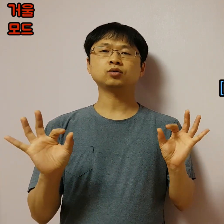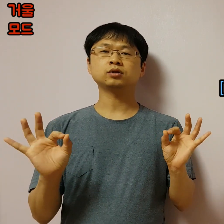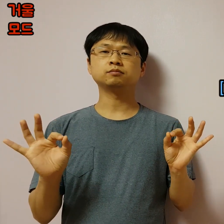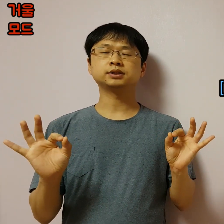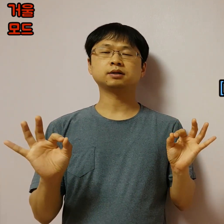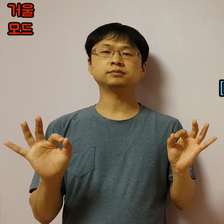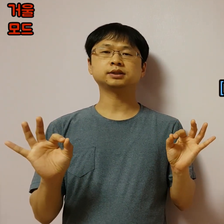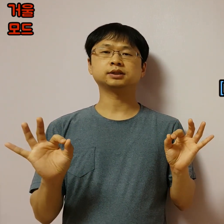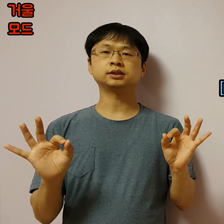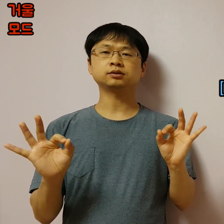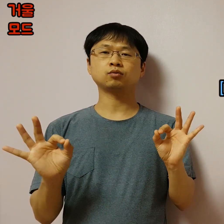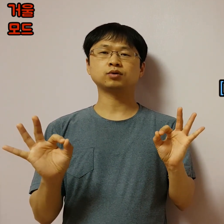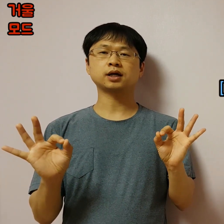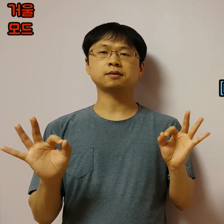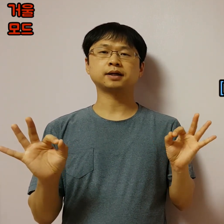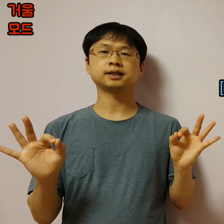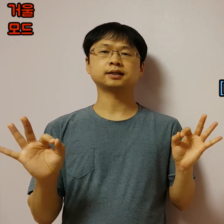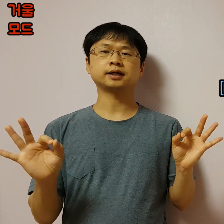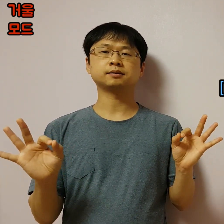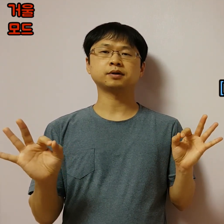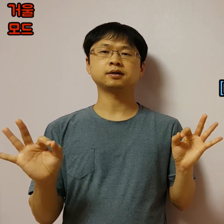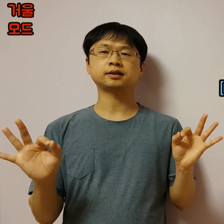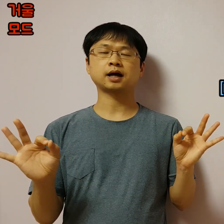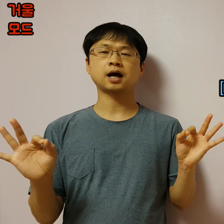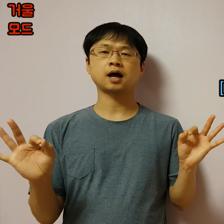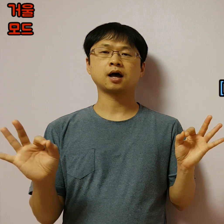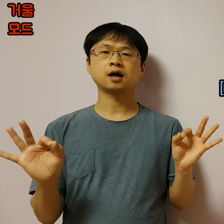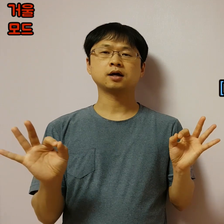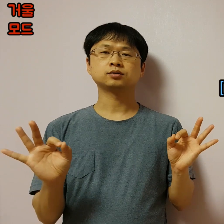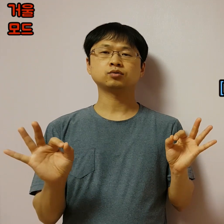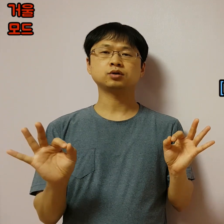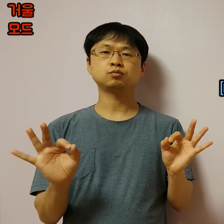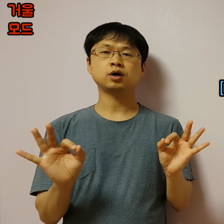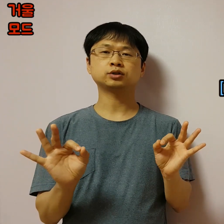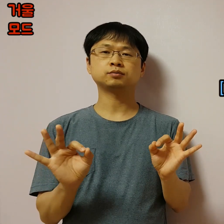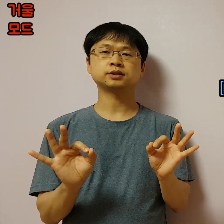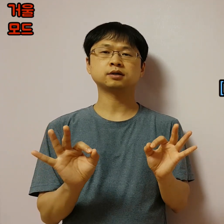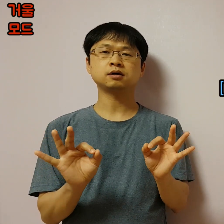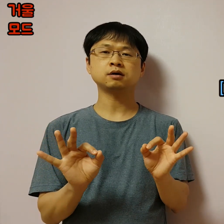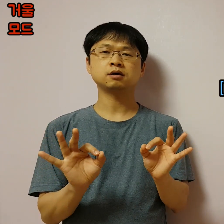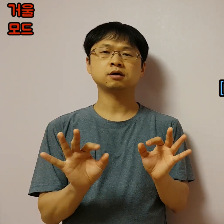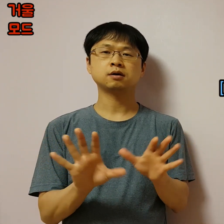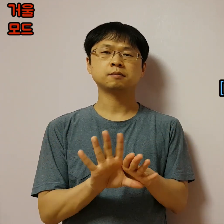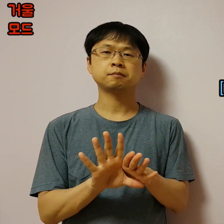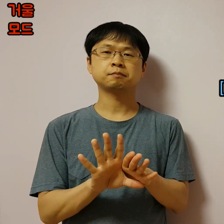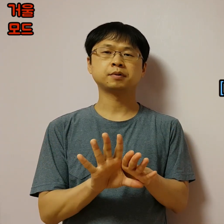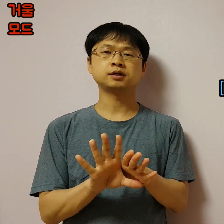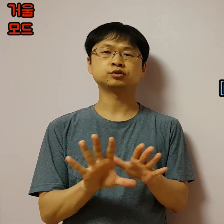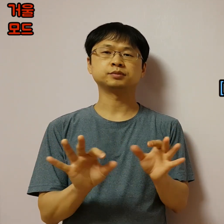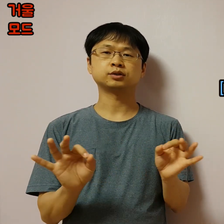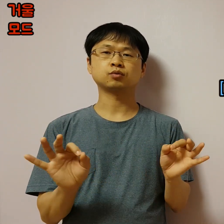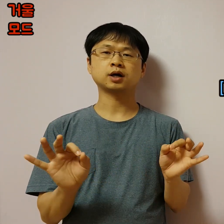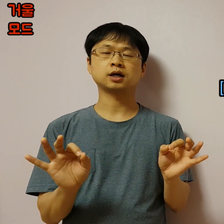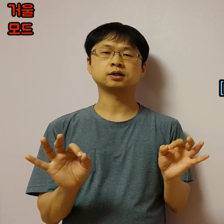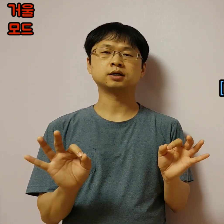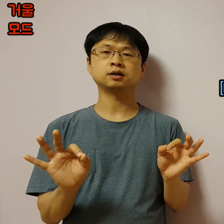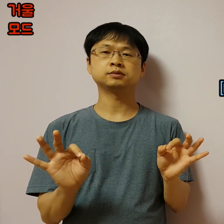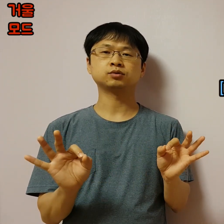양손 엄지검지를 동그랗게 만 상태에서 벌렸다가 손을 모아주면서 벌려줍니다. 손가락을